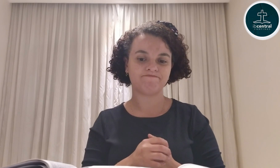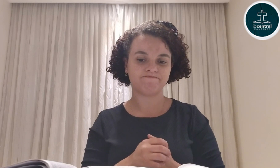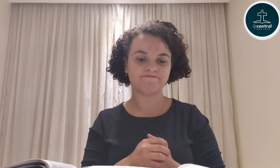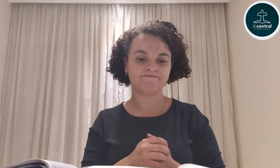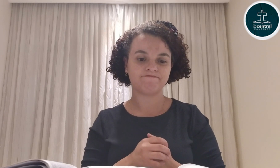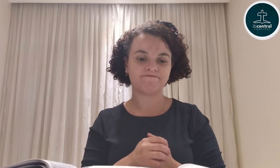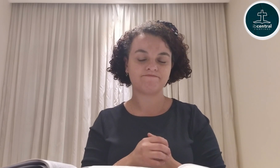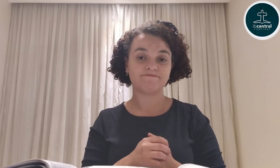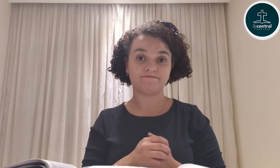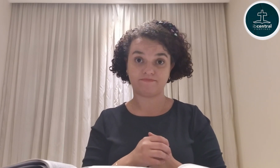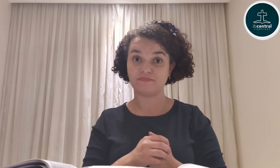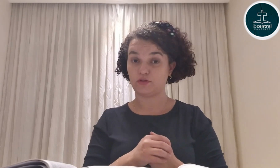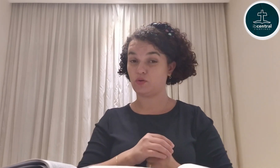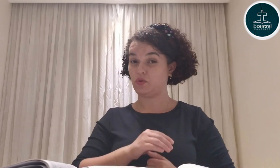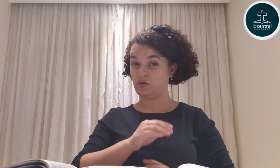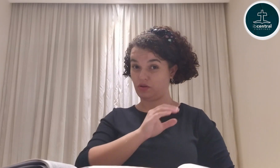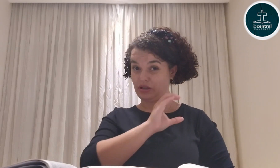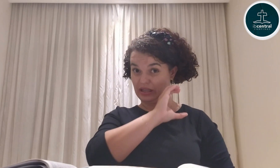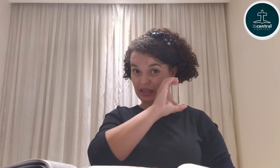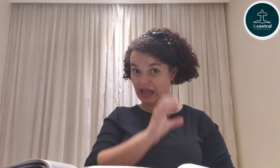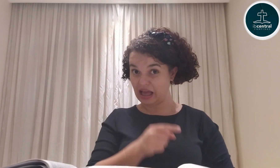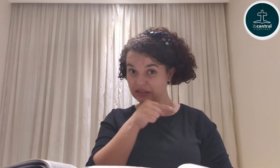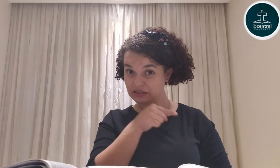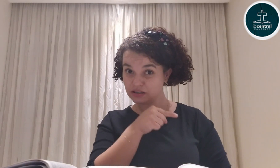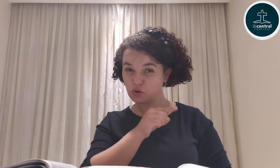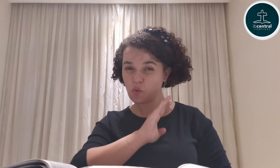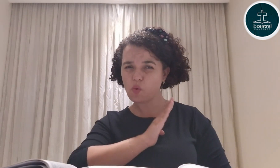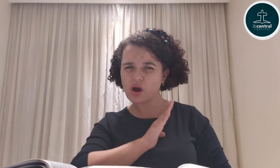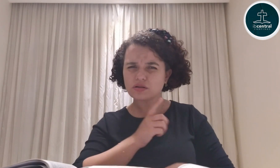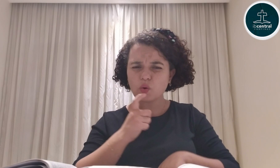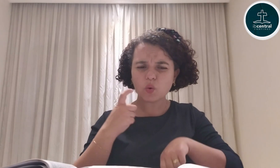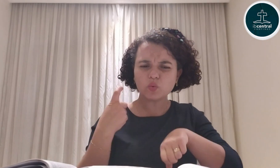e, devido ao pecado, sofreu consequências.